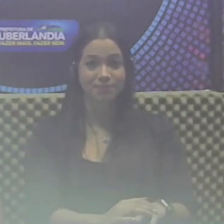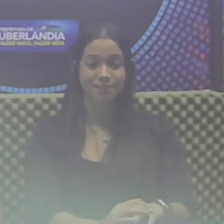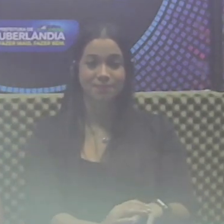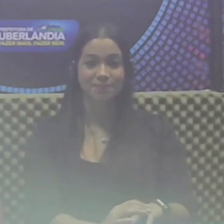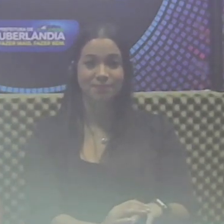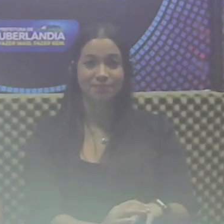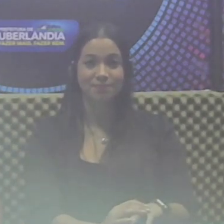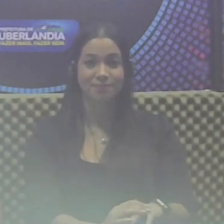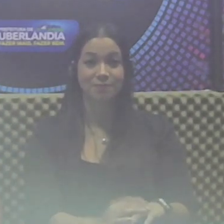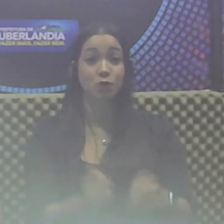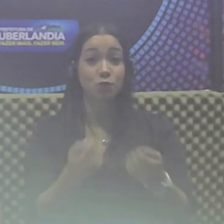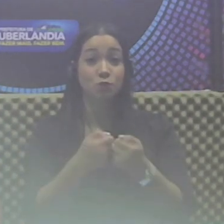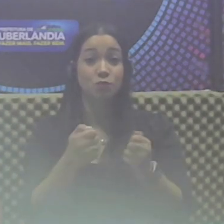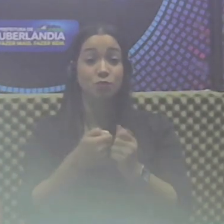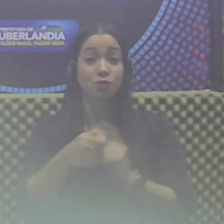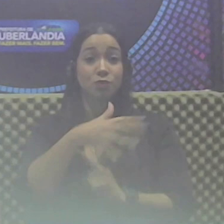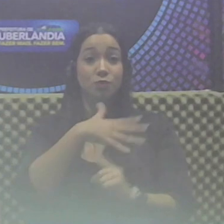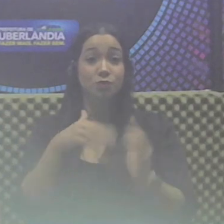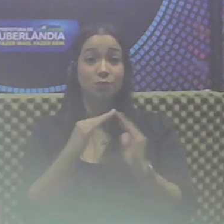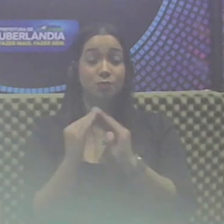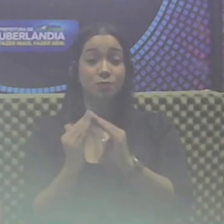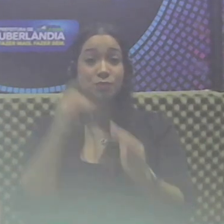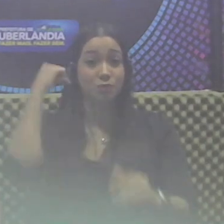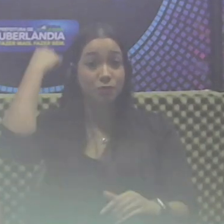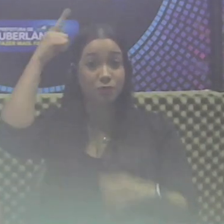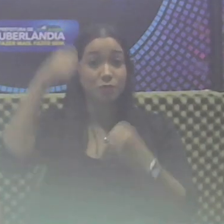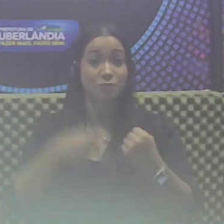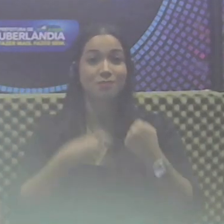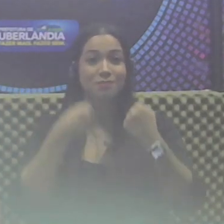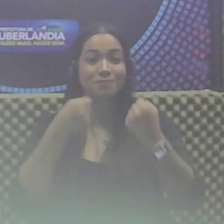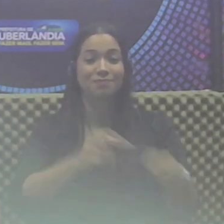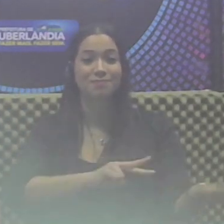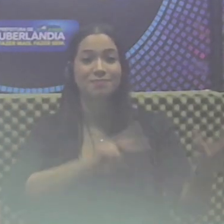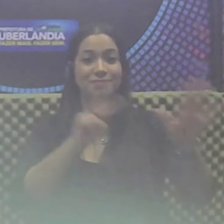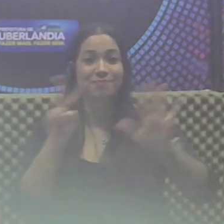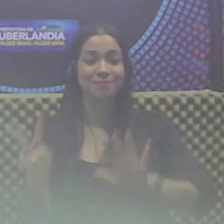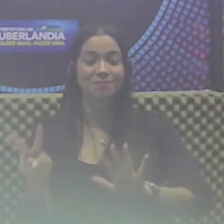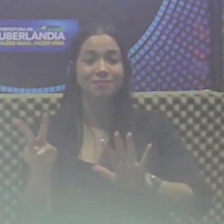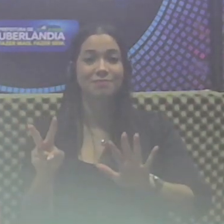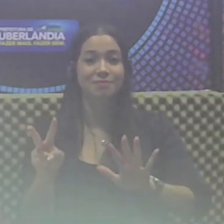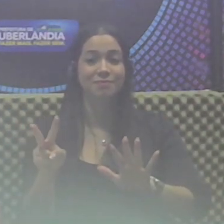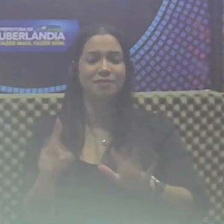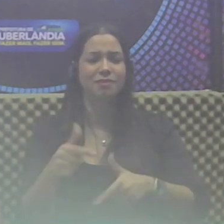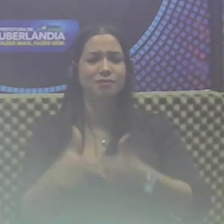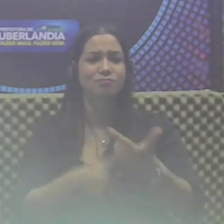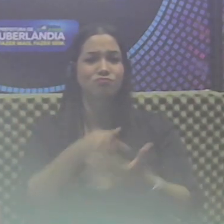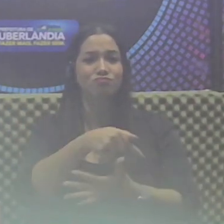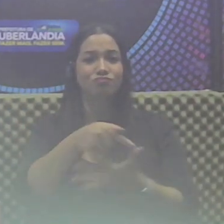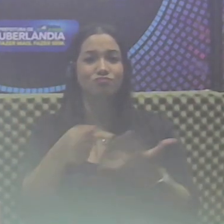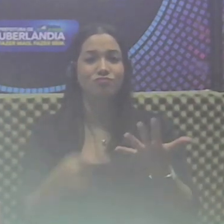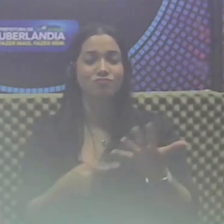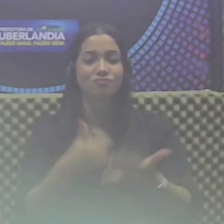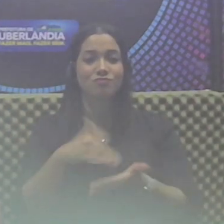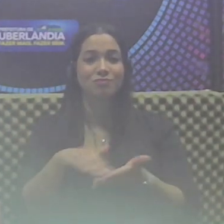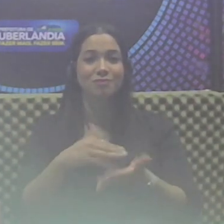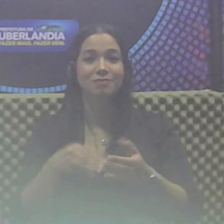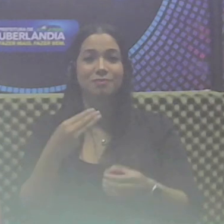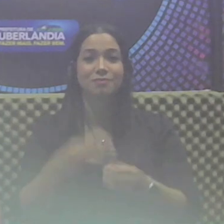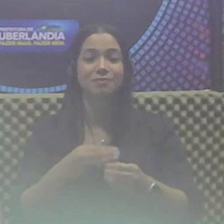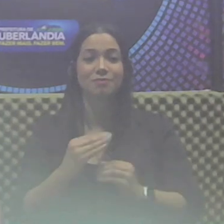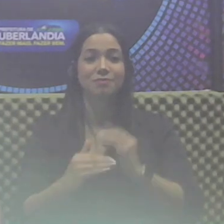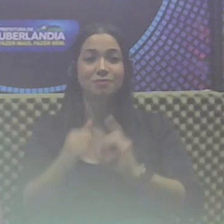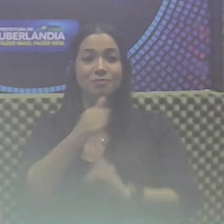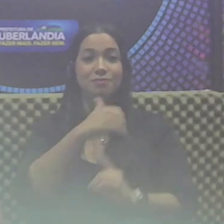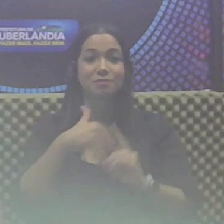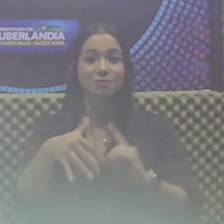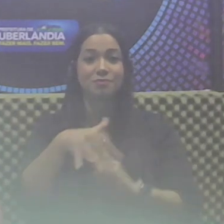notícias. O busão social está no bairro São Jorge nesta semana. O veículo leva serviços da Secretaria Municipal de Desenvolvimento